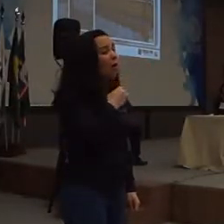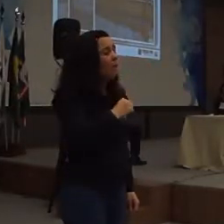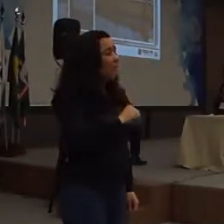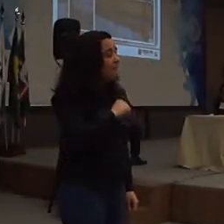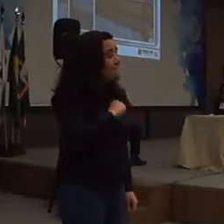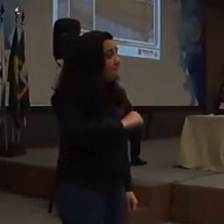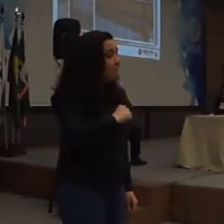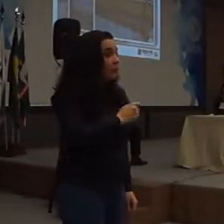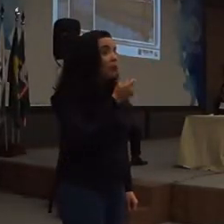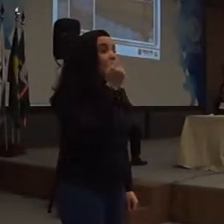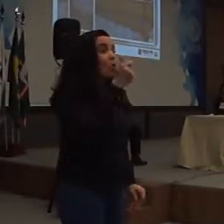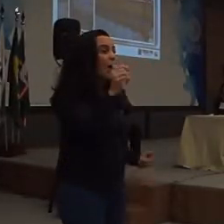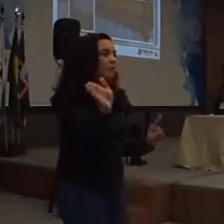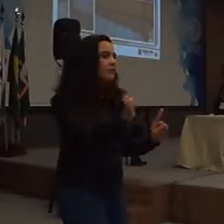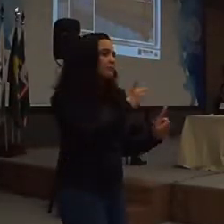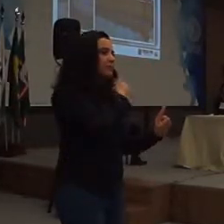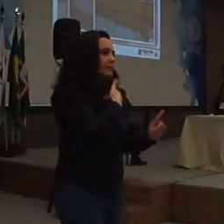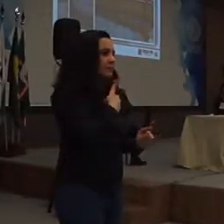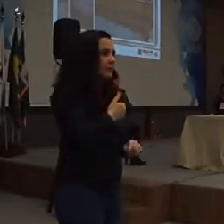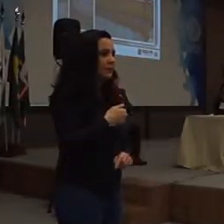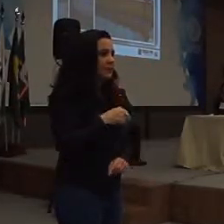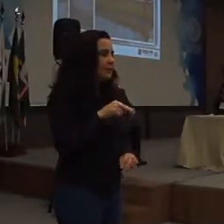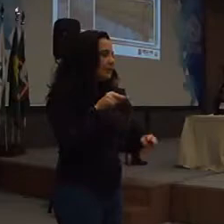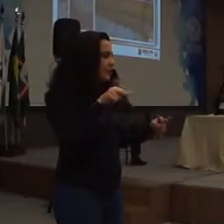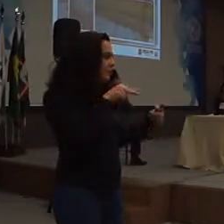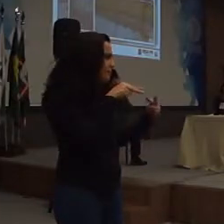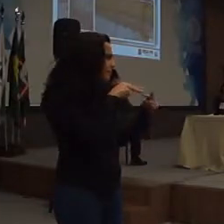vou trazer meus alunos, viu? Ele olhou para minha